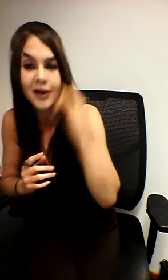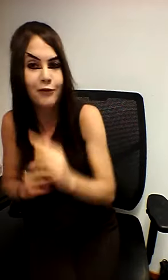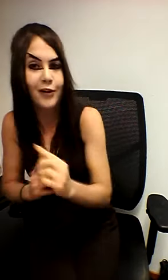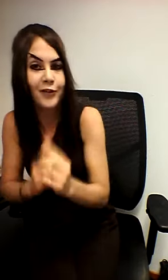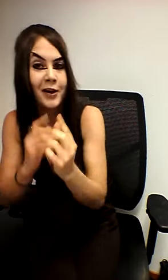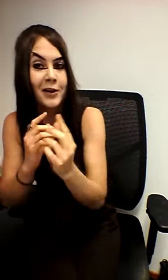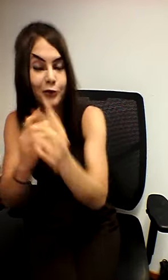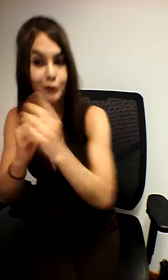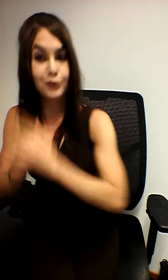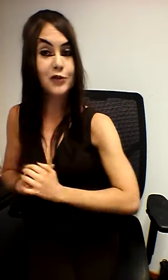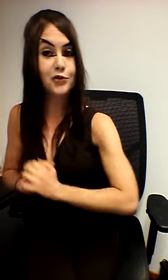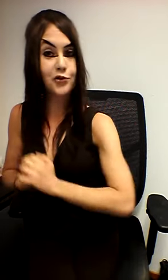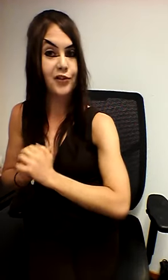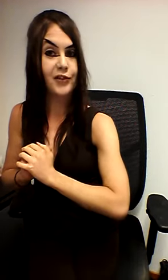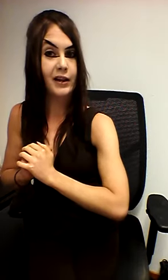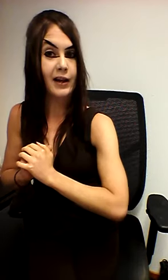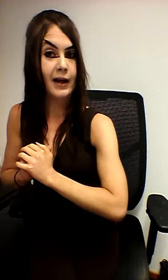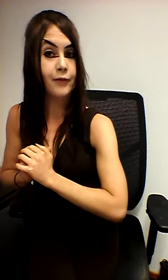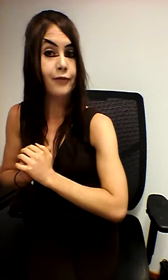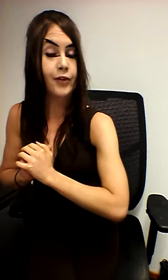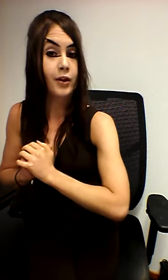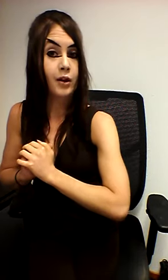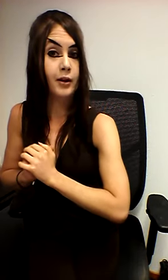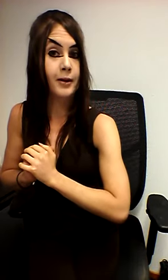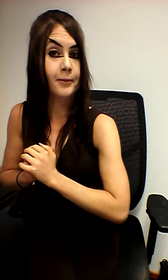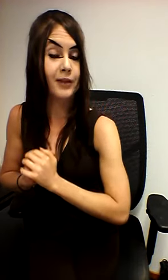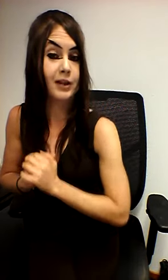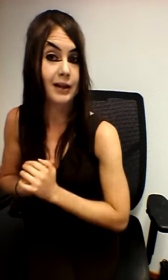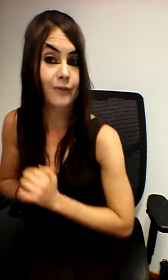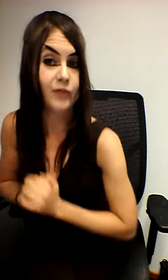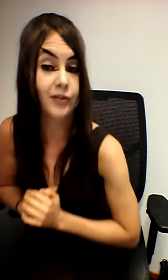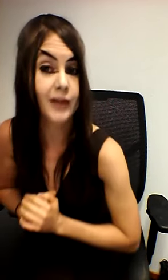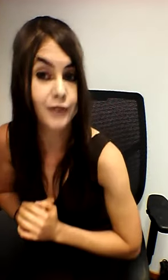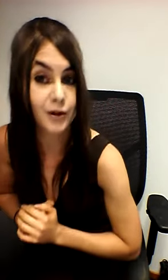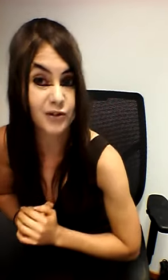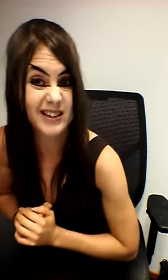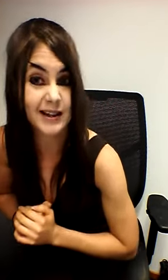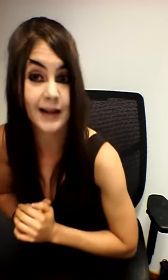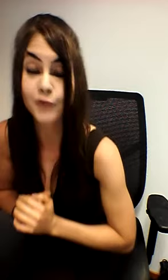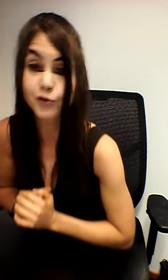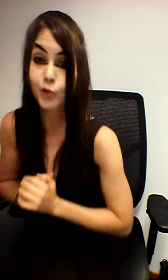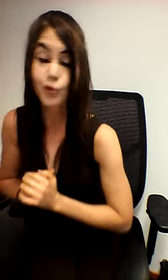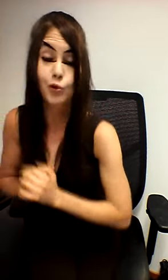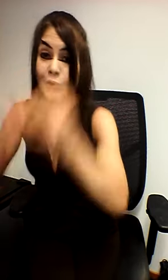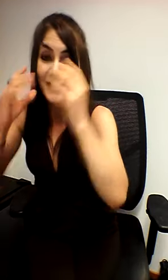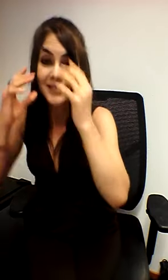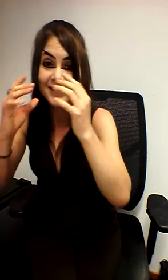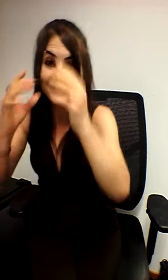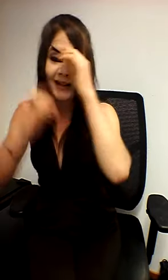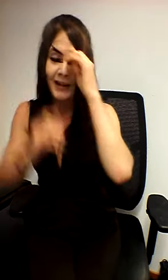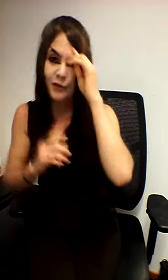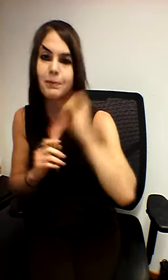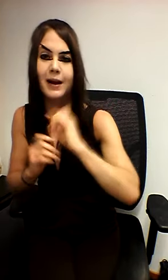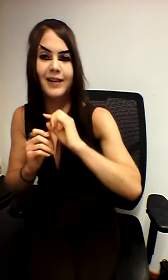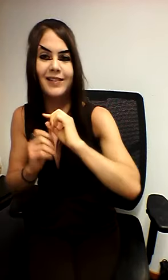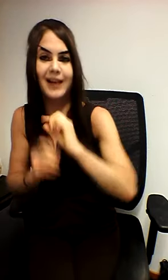van een goede voedingstoestand in je lijf. Dan heeft jouw dieet tot nu toe niet goed